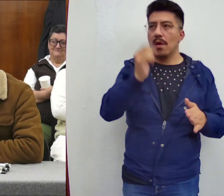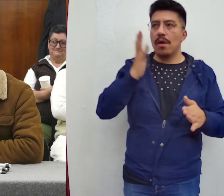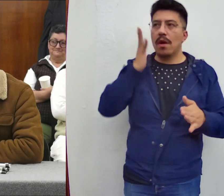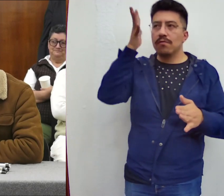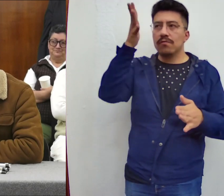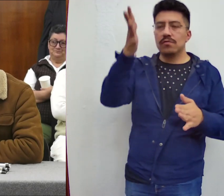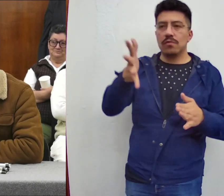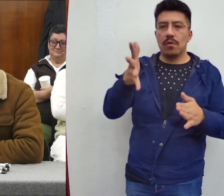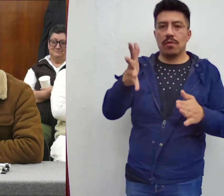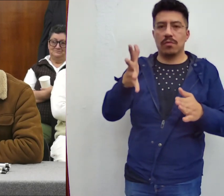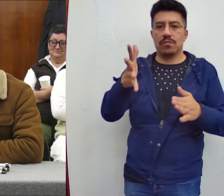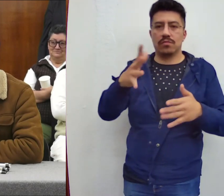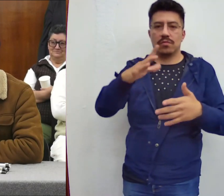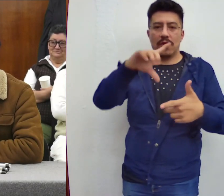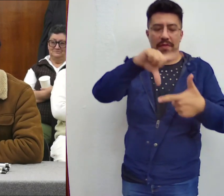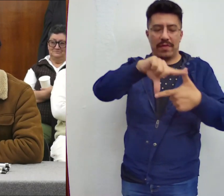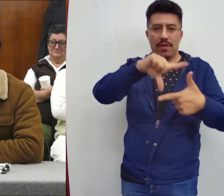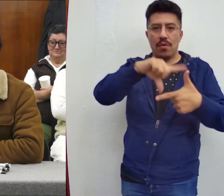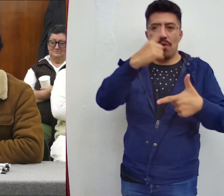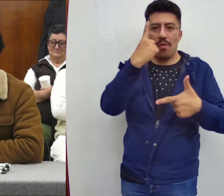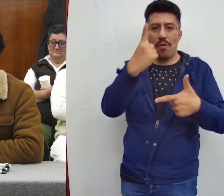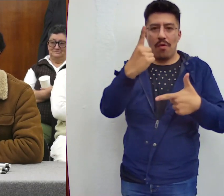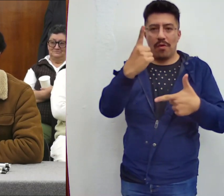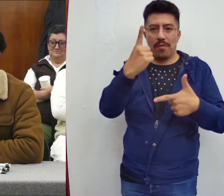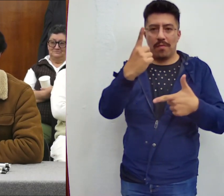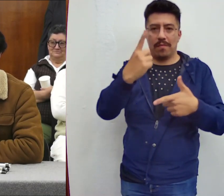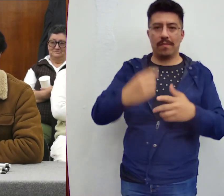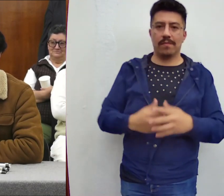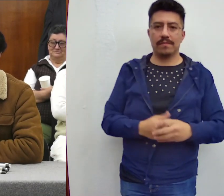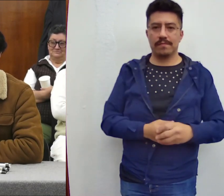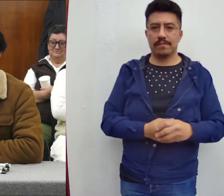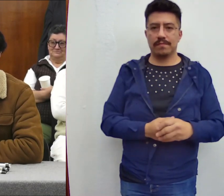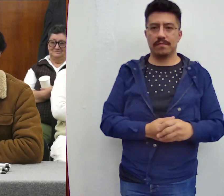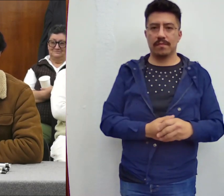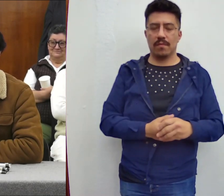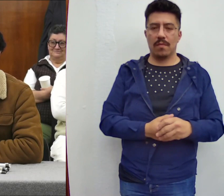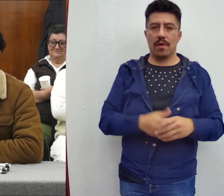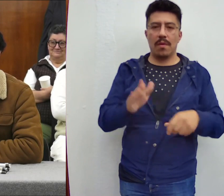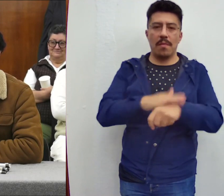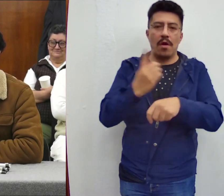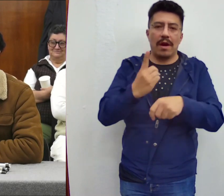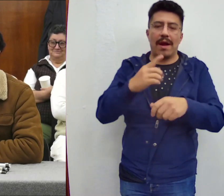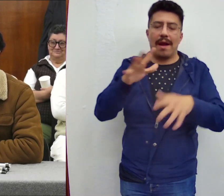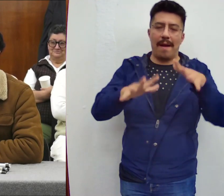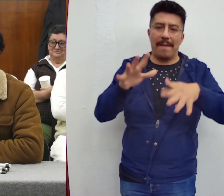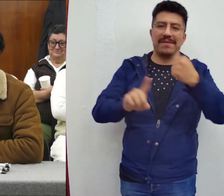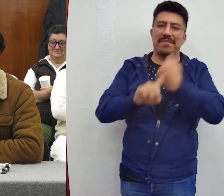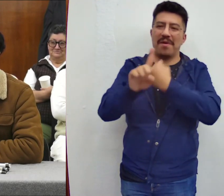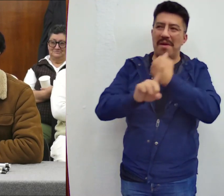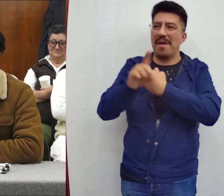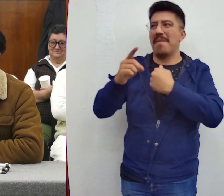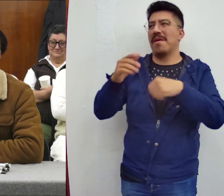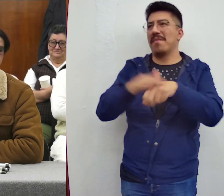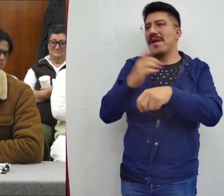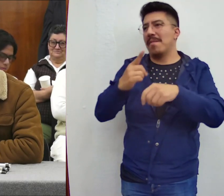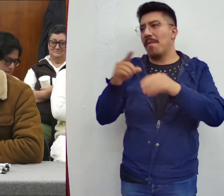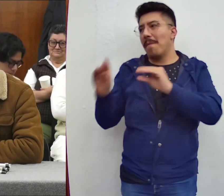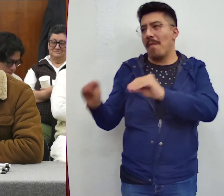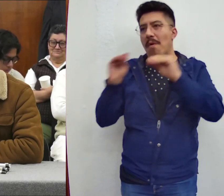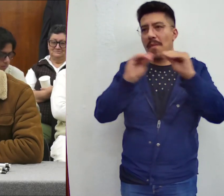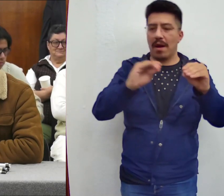acá, con tantos problemas en tema de movilidad, del